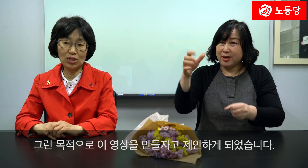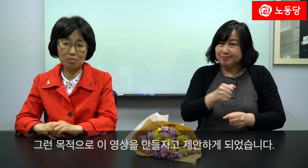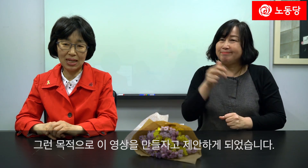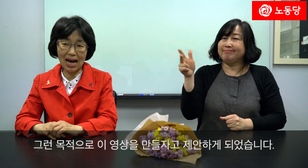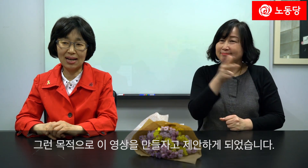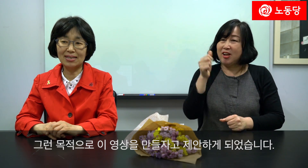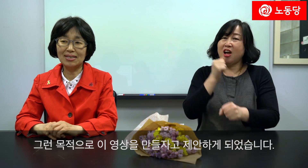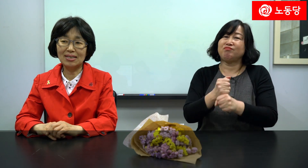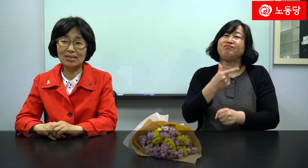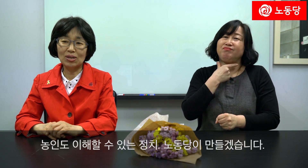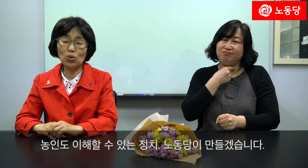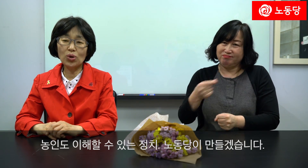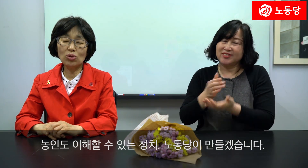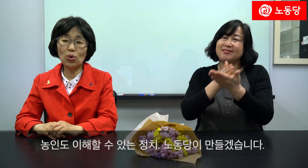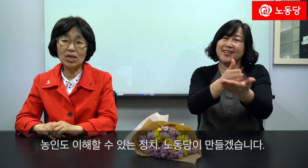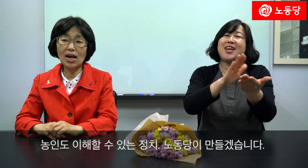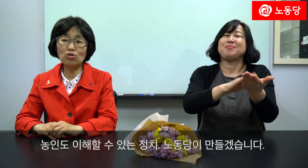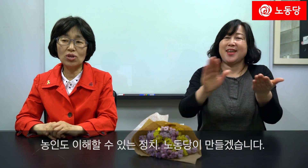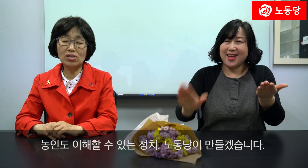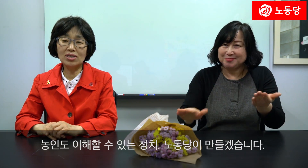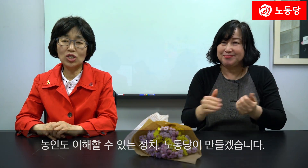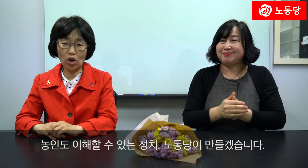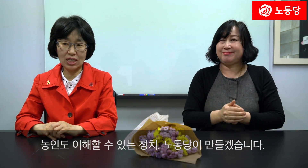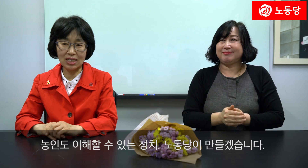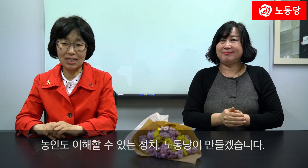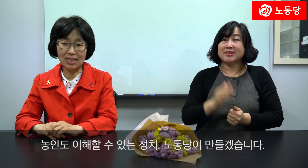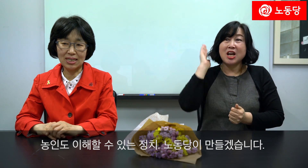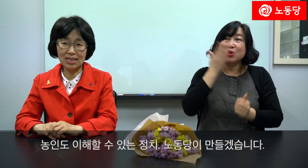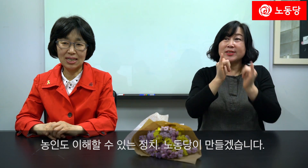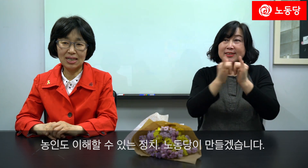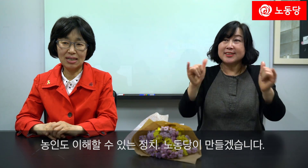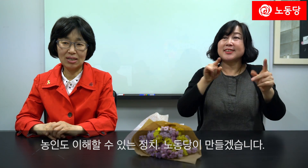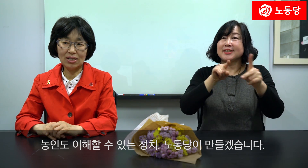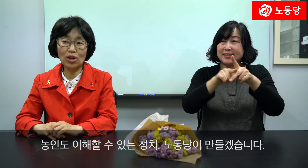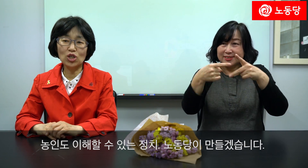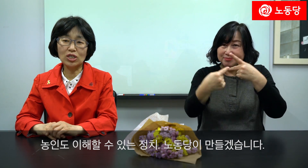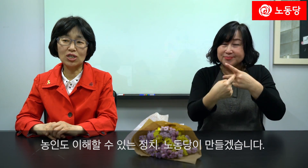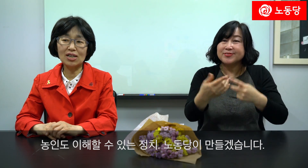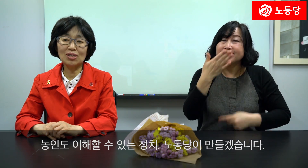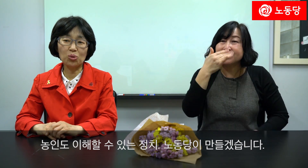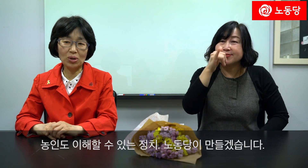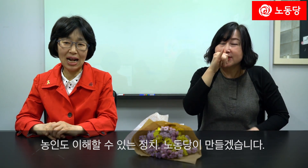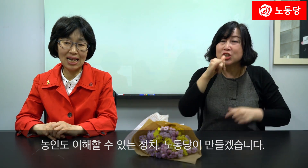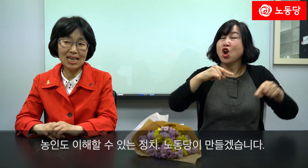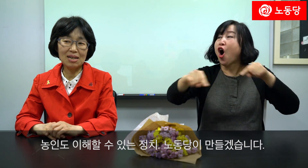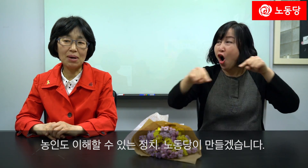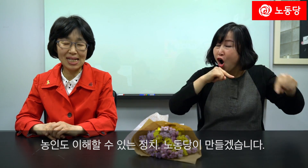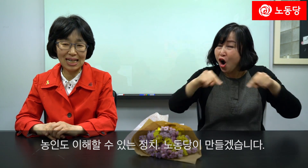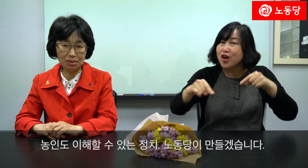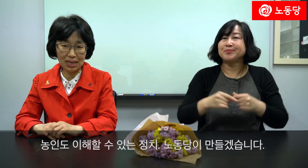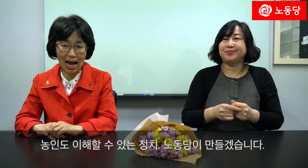제안하게 되었습니다. 농인도 이해할 수 있는 정치, 그런 정치를